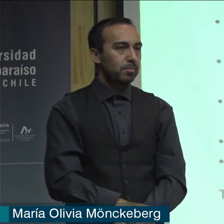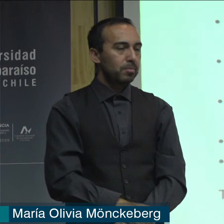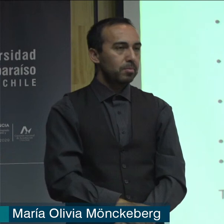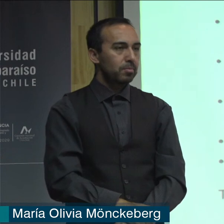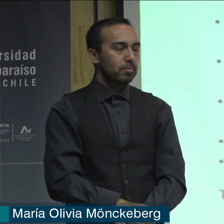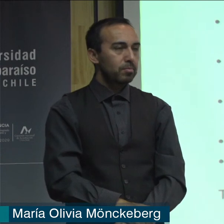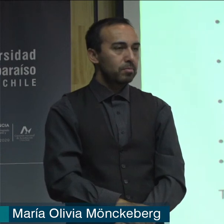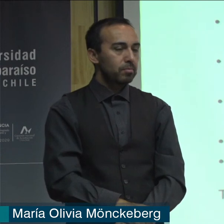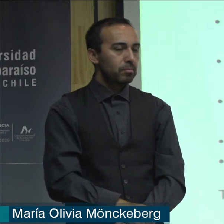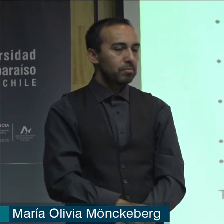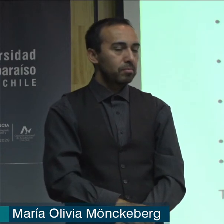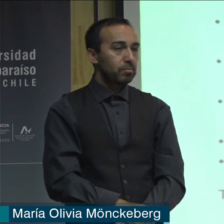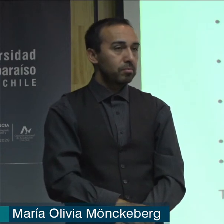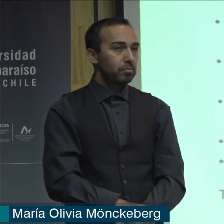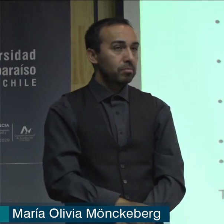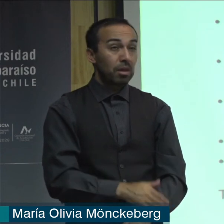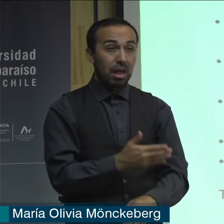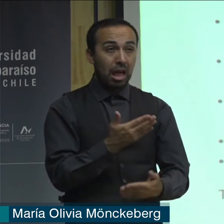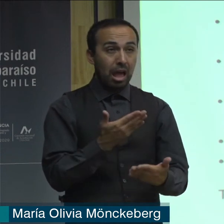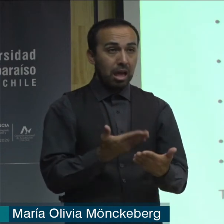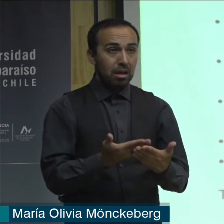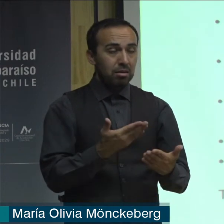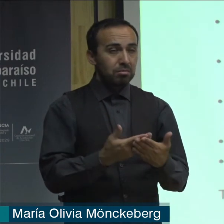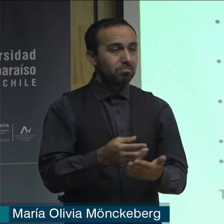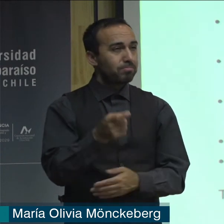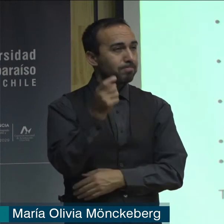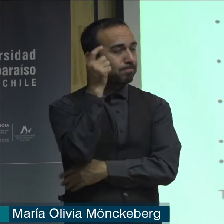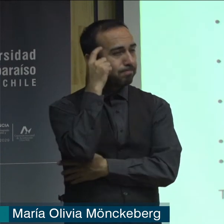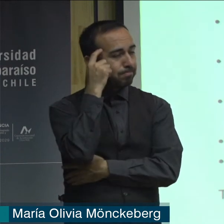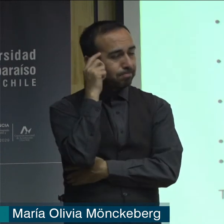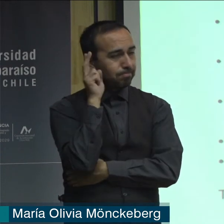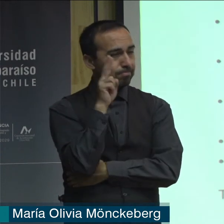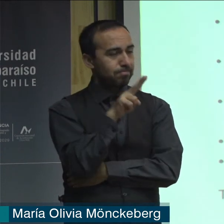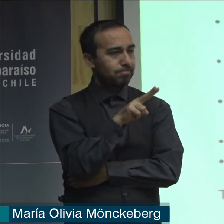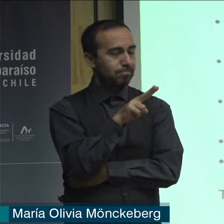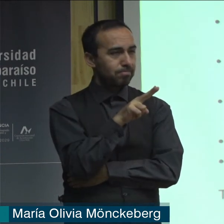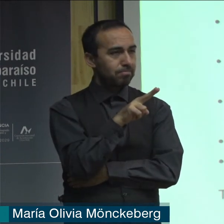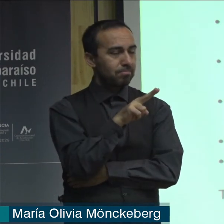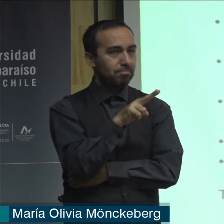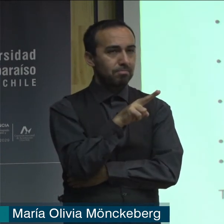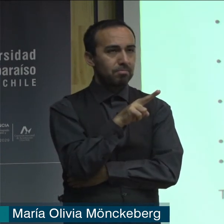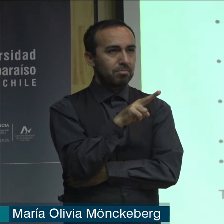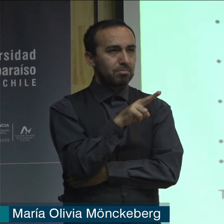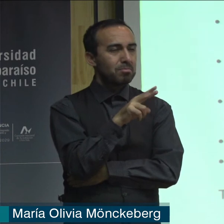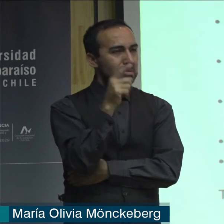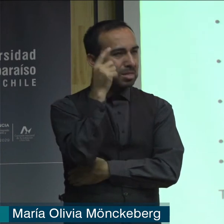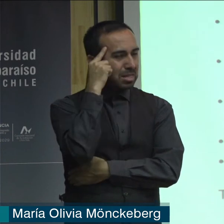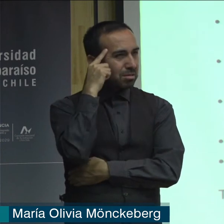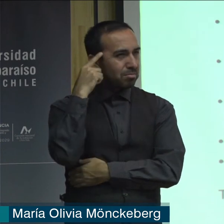haciendo una mirada así volviendo al tiempo presente